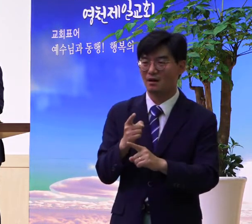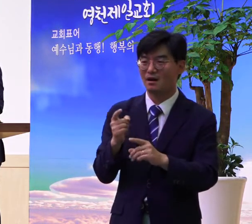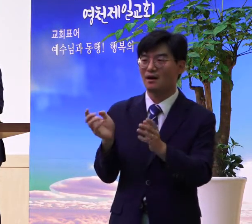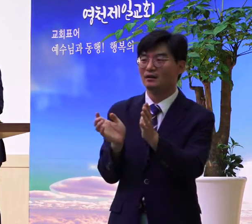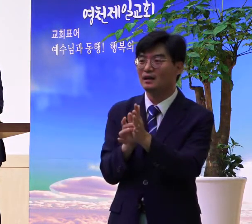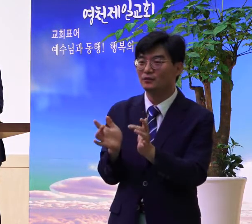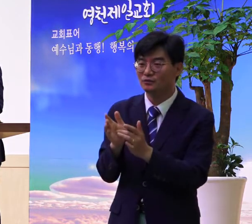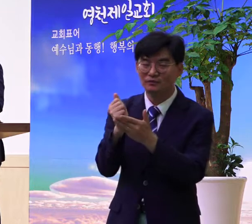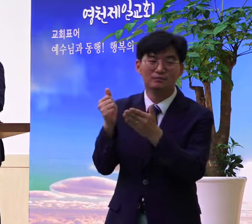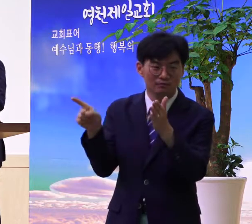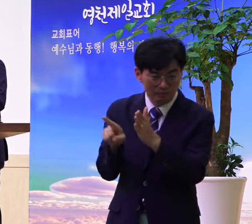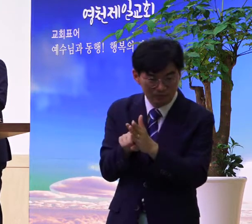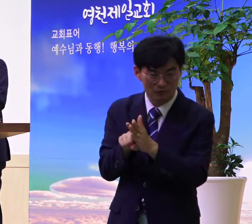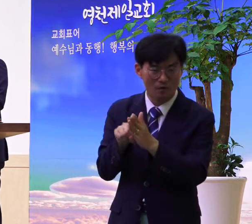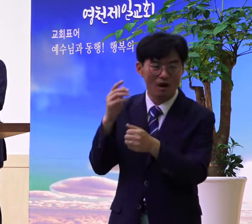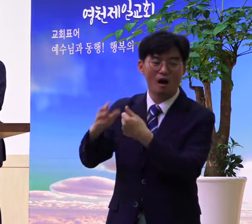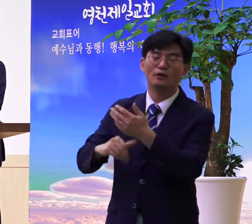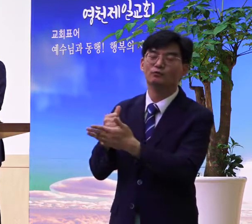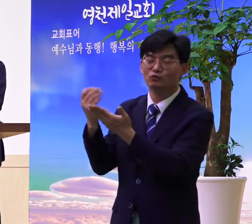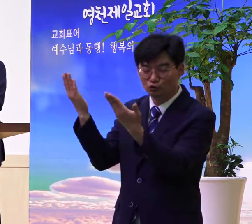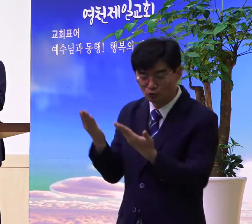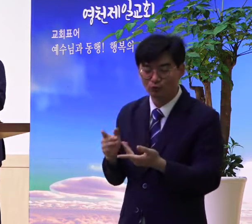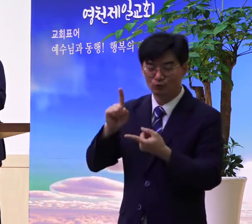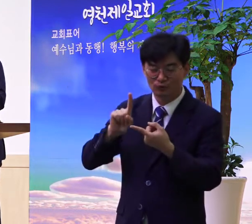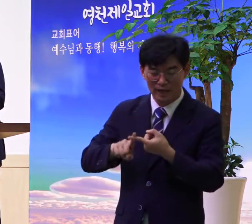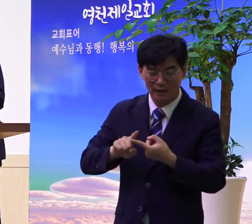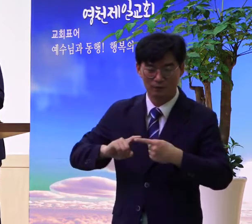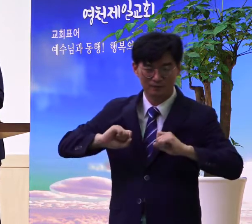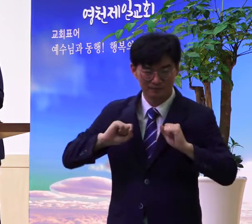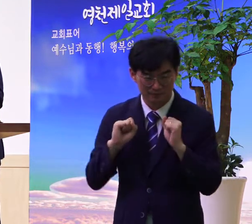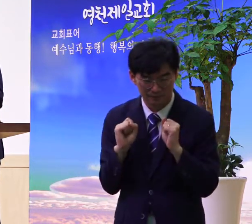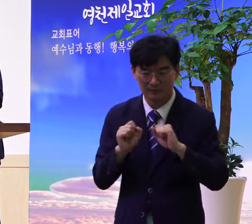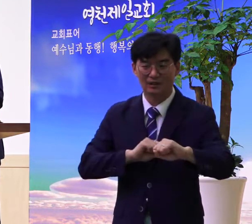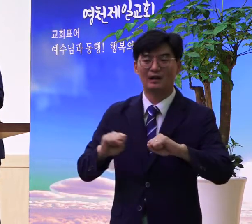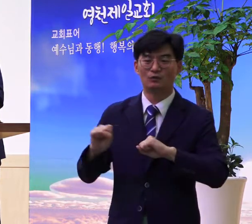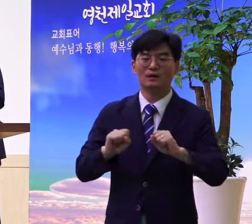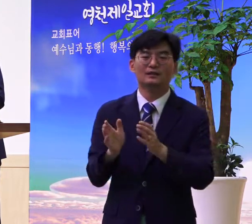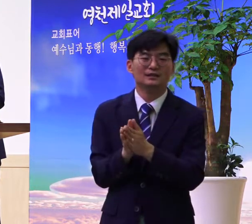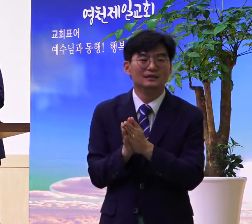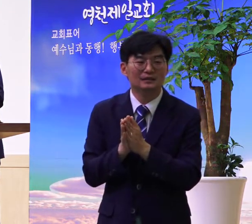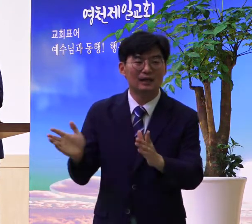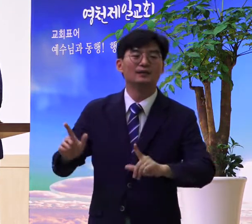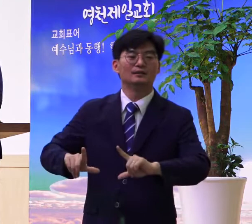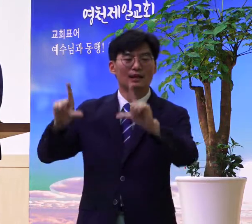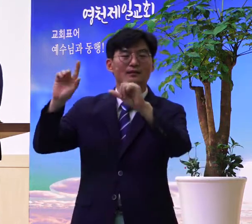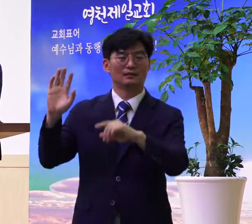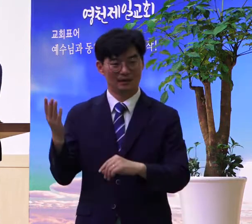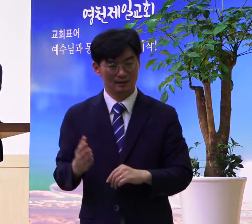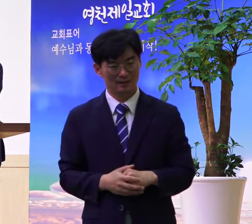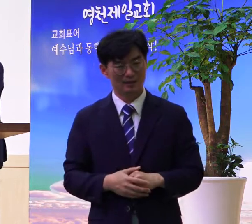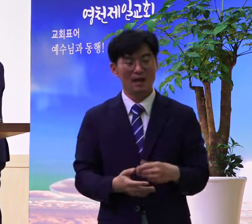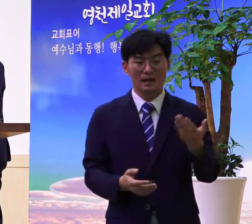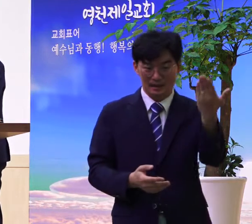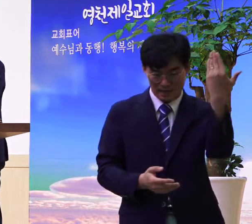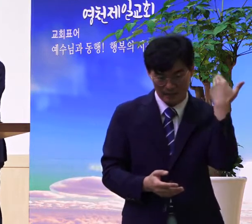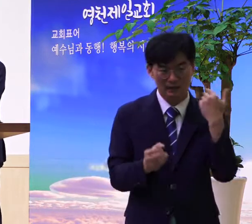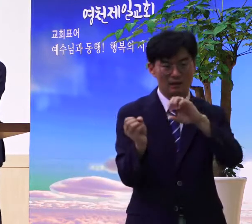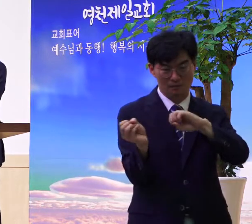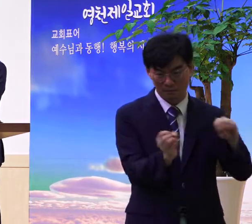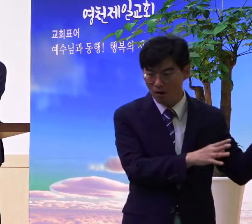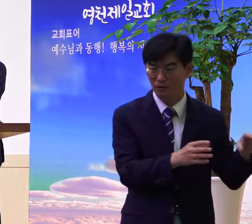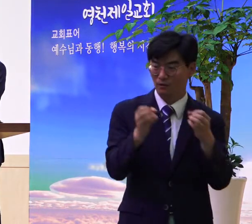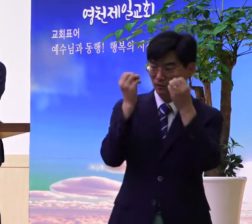하나님이 주신 길을 걷는 사람입니다. 그래서 하나님 나라를 향해서 오늘도 걸어가는 나그네요 순례자인